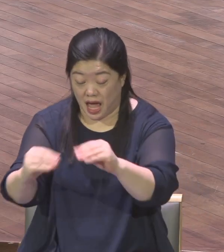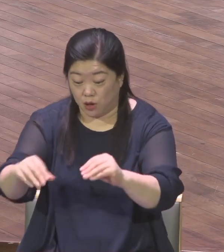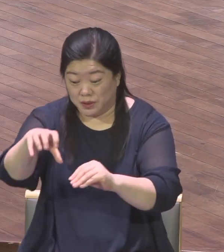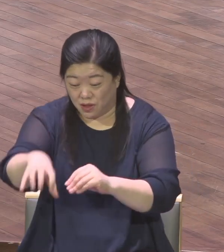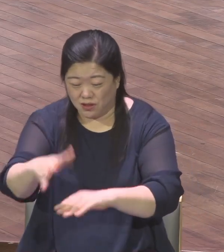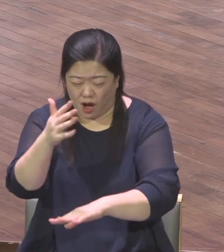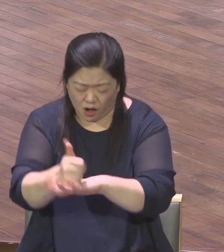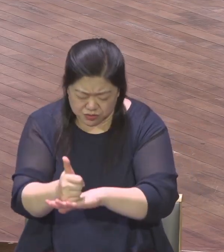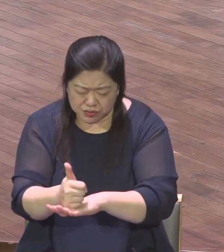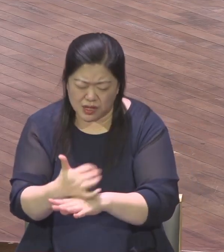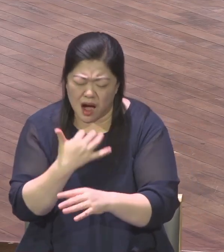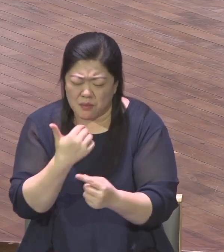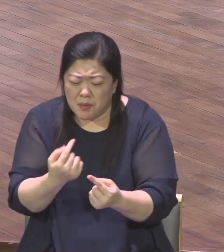전염병으로 죽을 것이다.